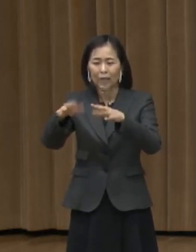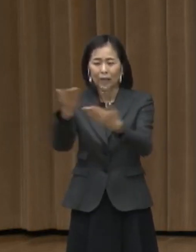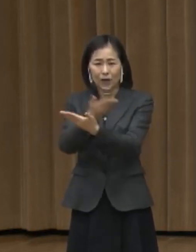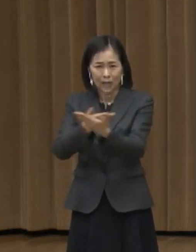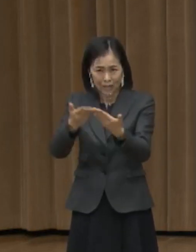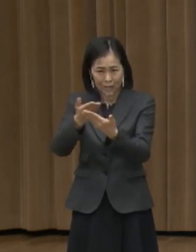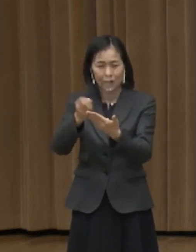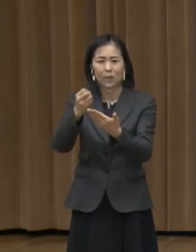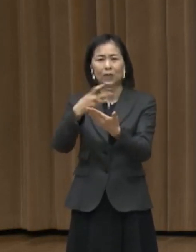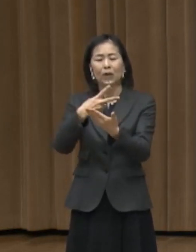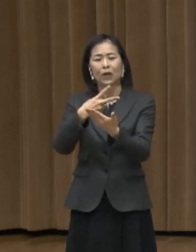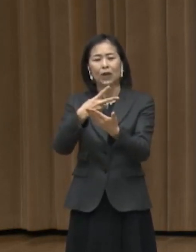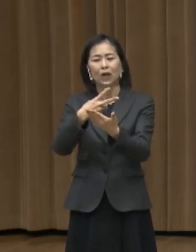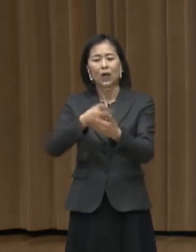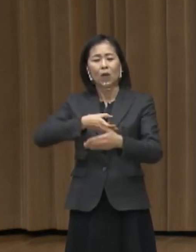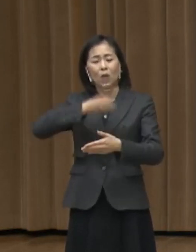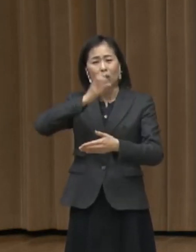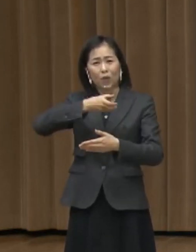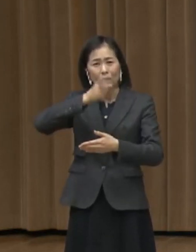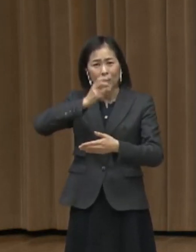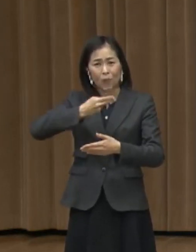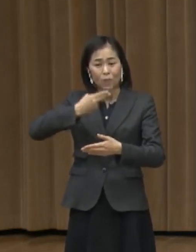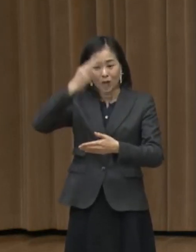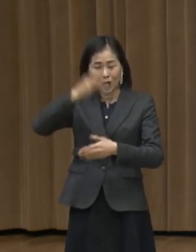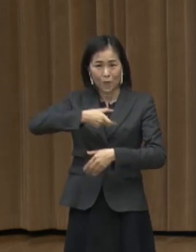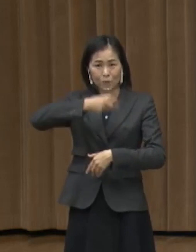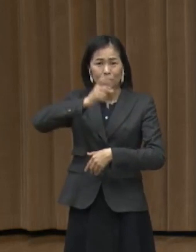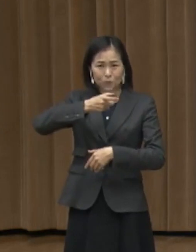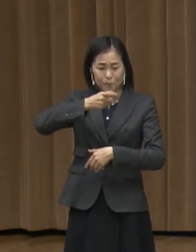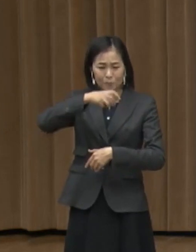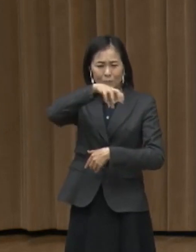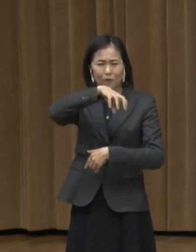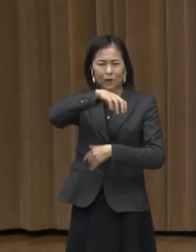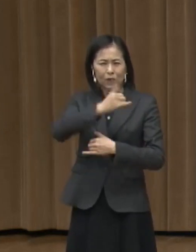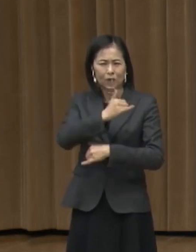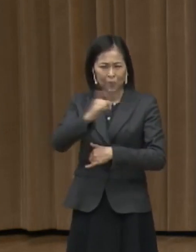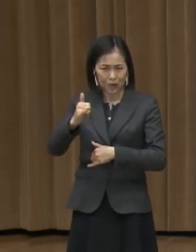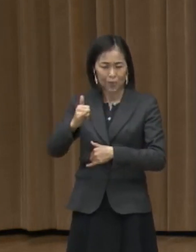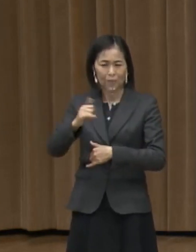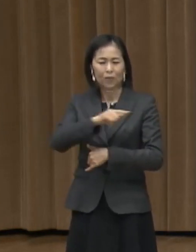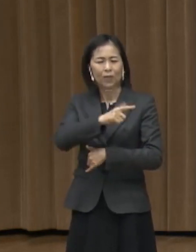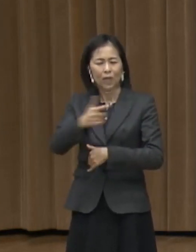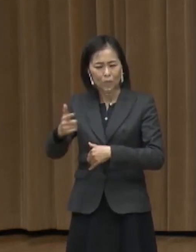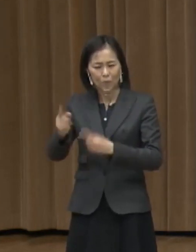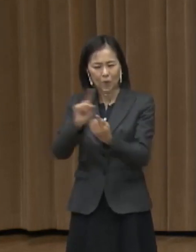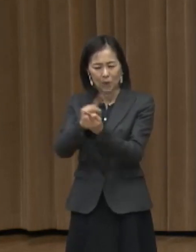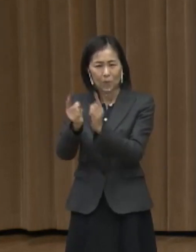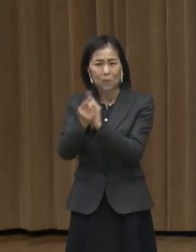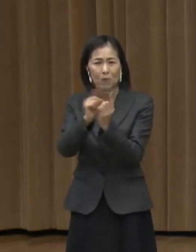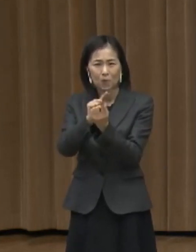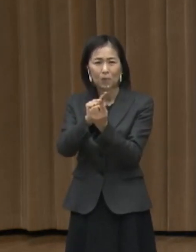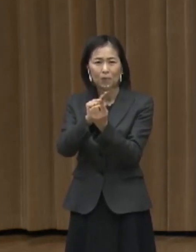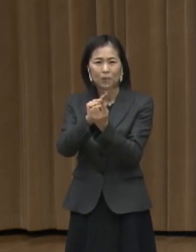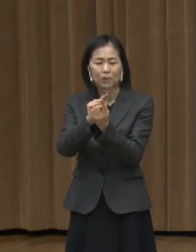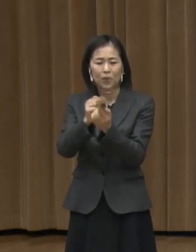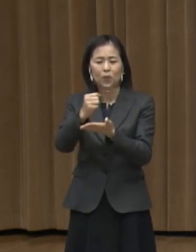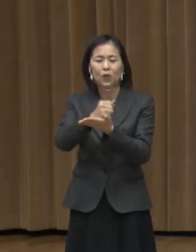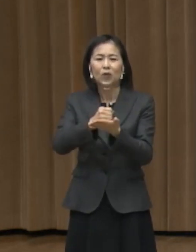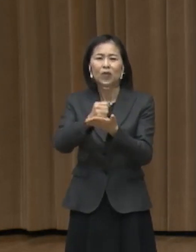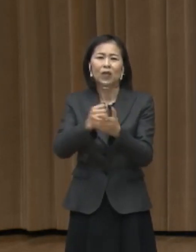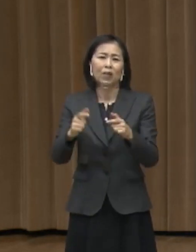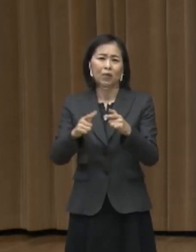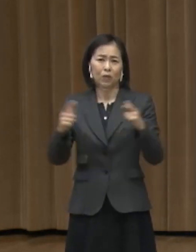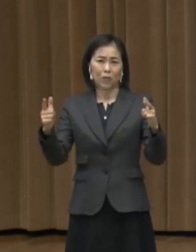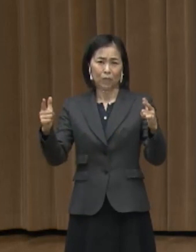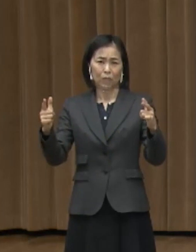して、お酒を飲むことを含めた人の接触機会というんでしょうか、これが増